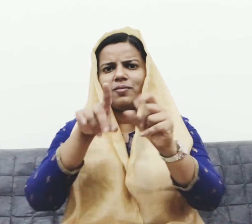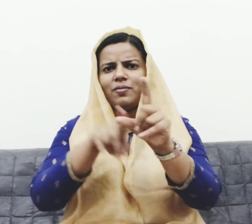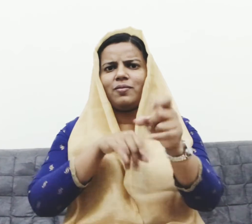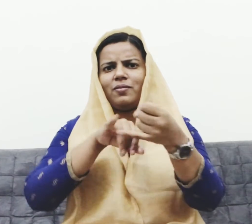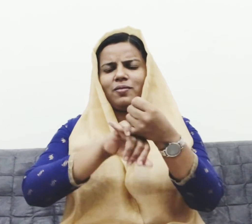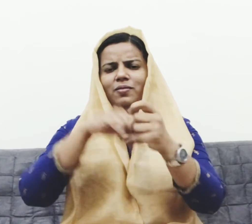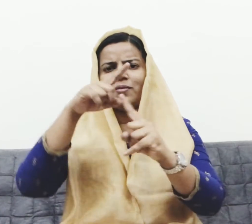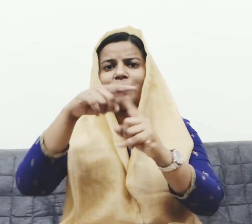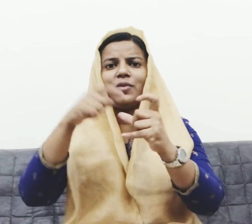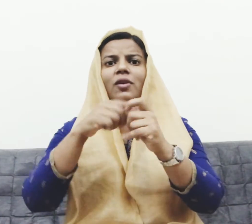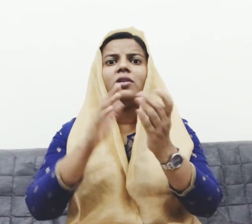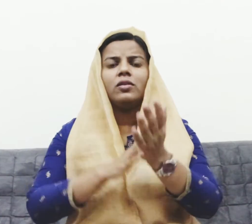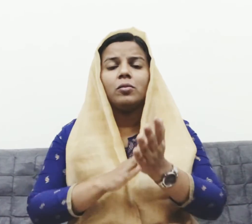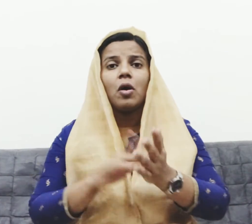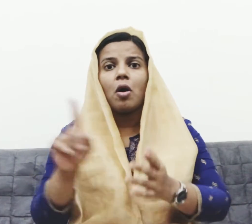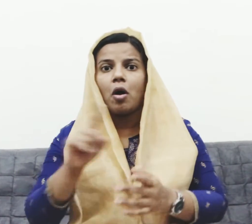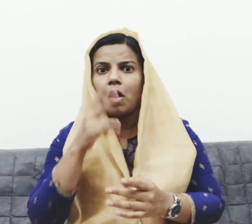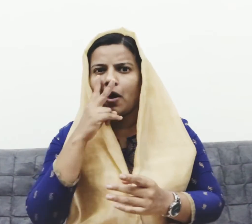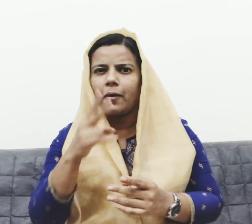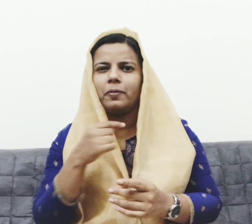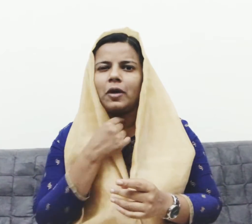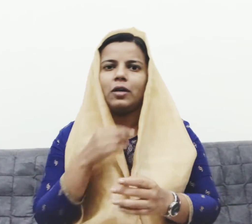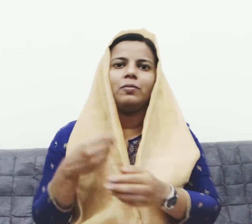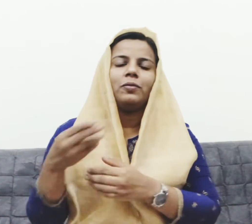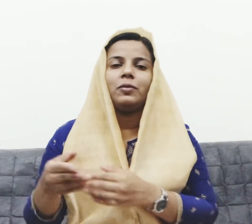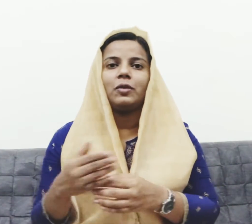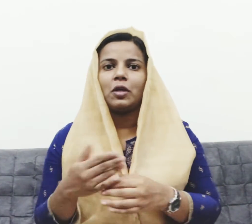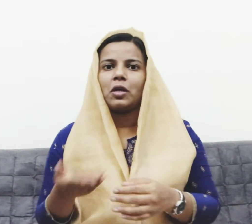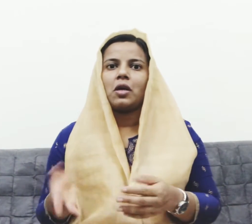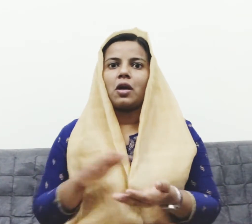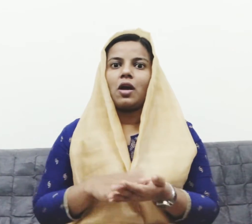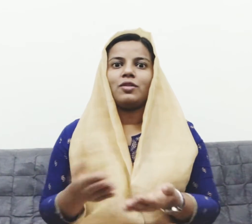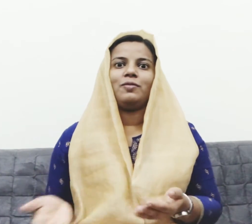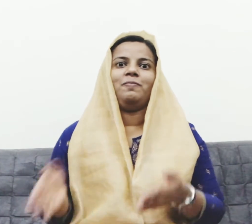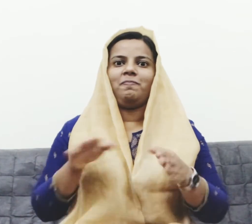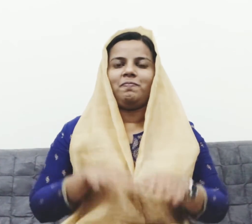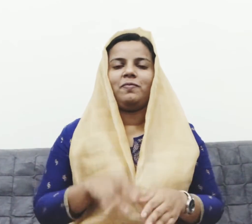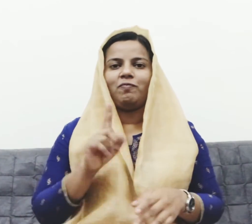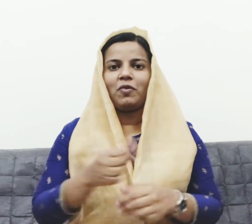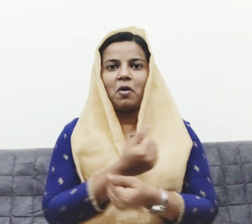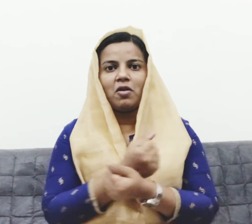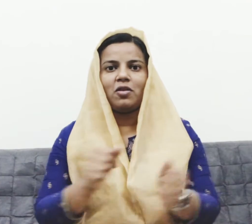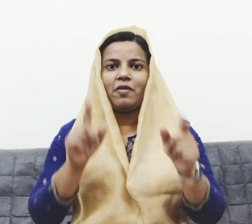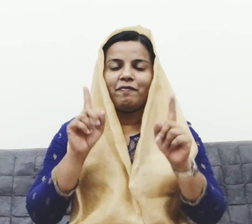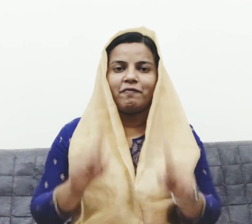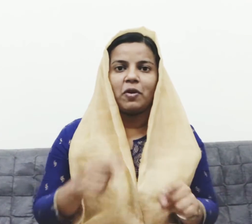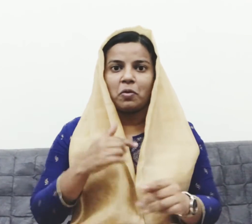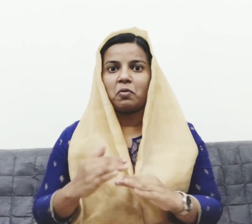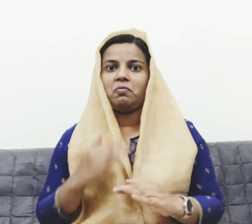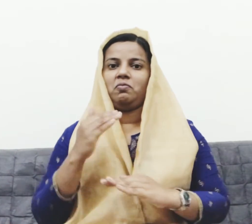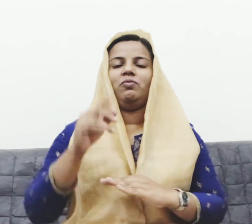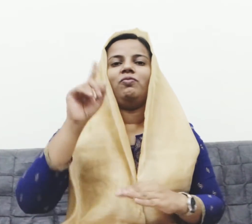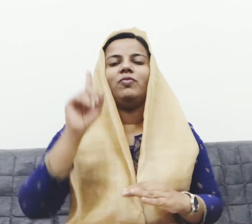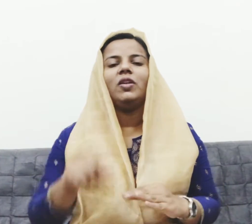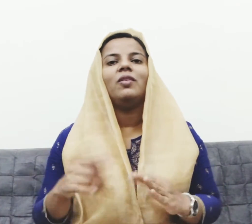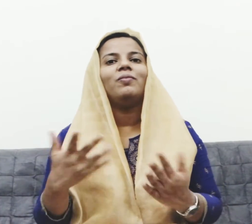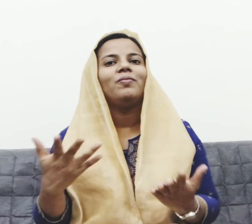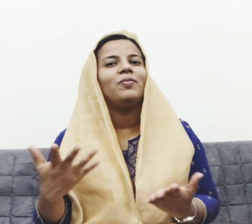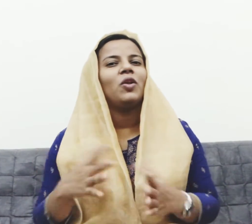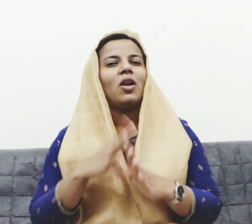ആമേൻ. അവരോടുക, പിന്നെ എങ്ങനെയും ആരെയെങ്കിലും മറിച്ചിട്ടാണെങ്കിലും എനിക്ക് ആ കസേരയിൽ കയറിയിരിക്കണം, എനിക്ക് അധികാരം മേടിക്കണം, എനിക്ക് പൊസിഷനുകൾ വേണം. ഇത്